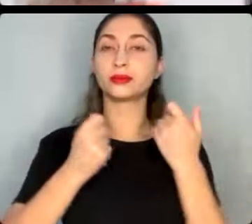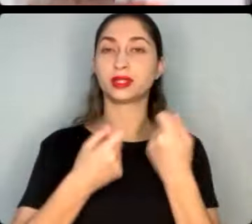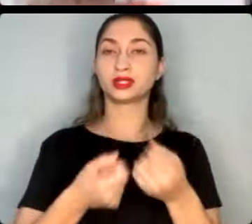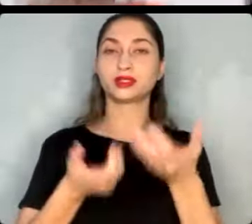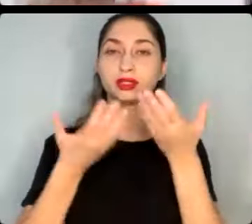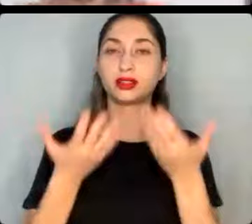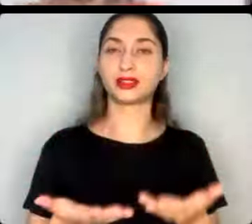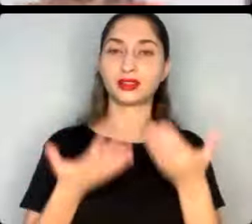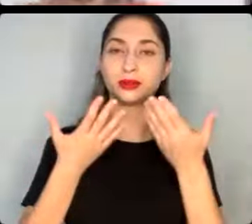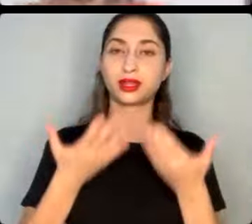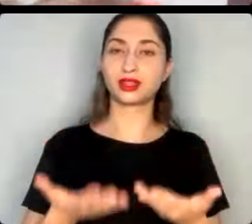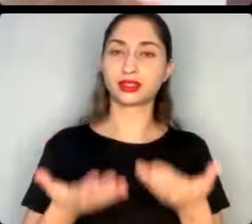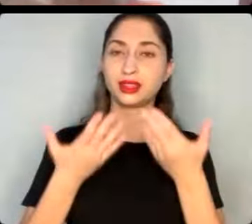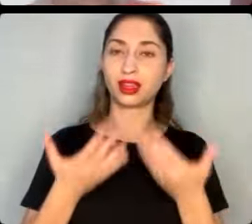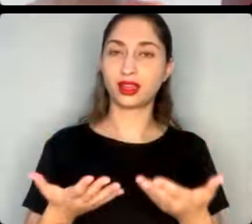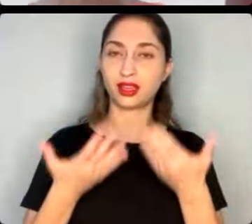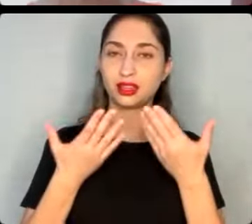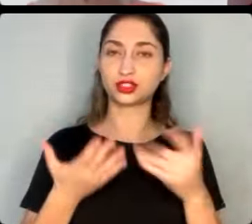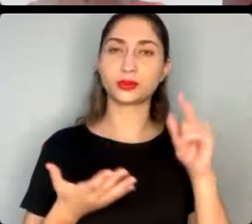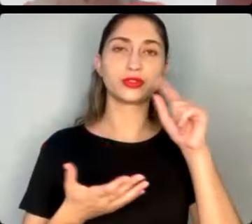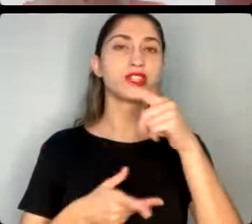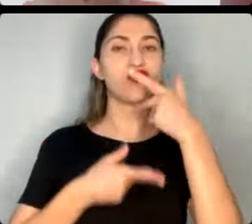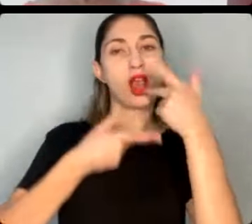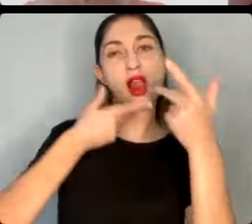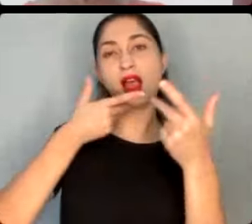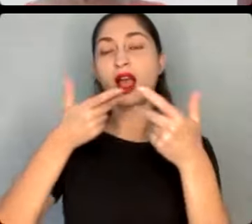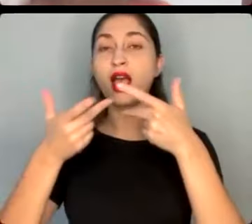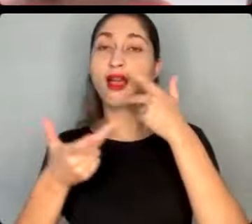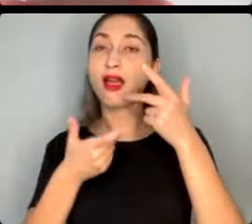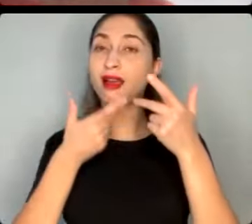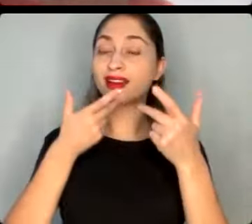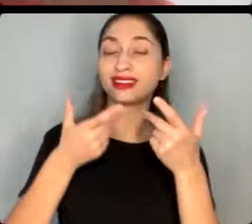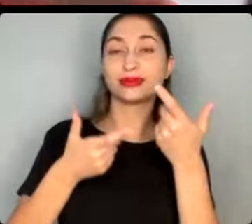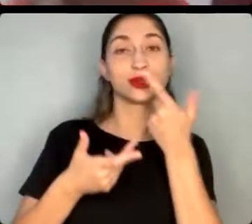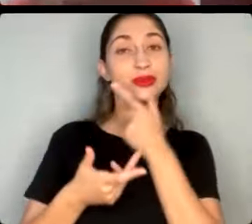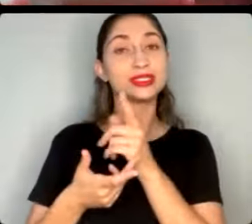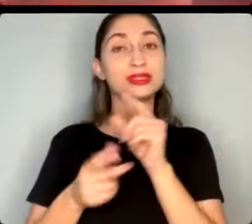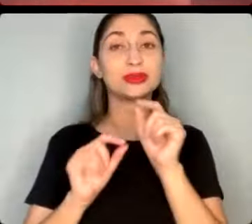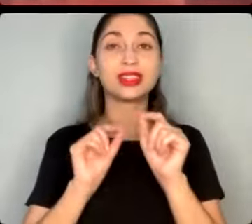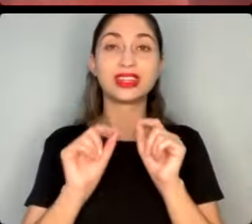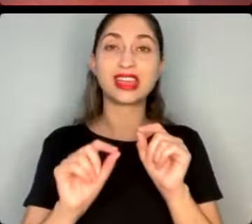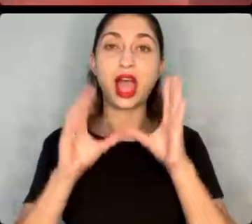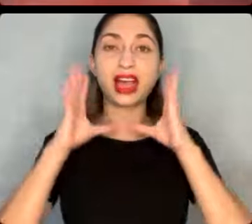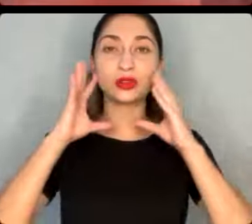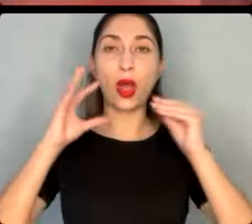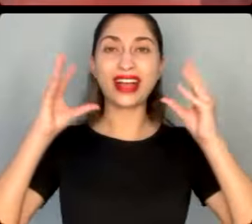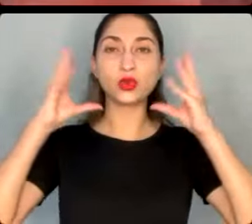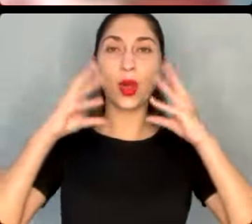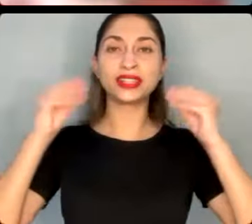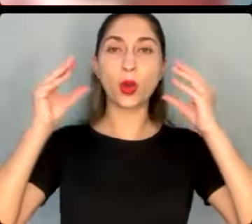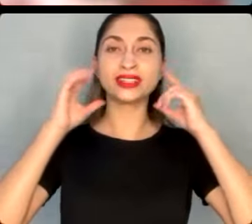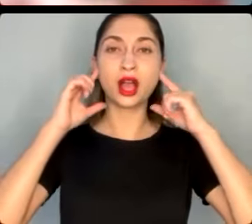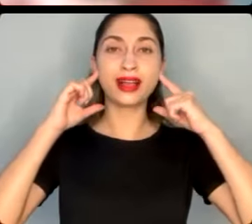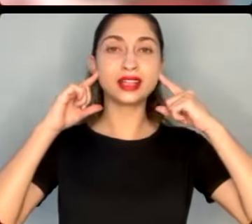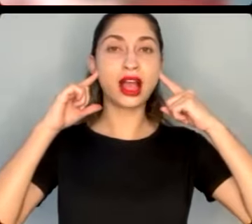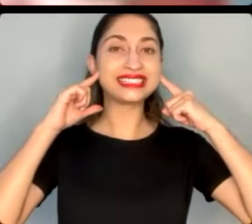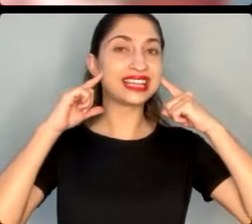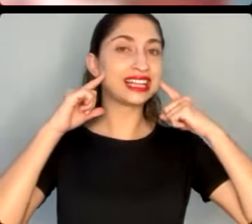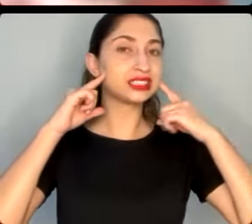soltura aqui durante a sua fala para que cria-se mais espaço aqui